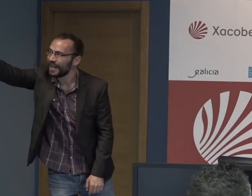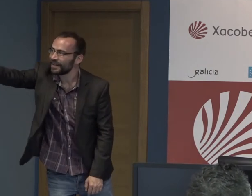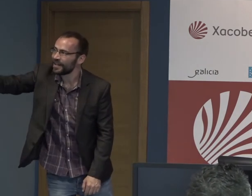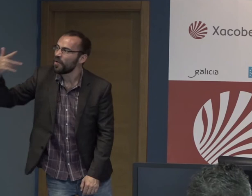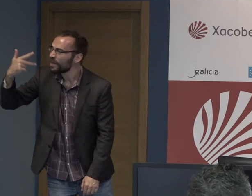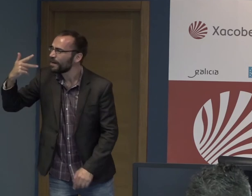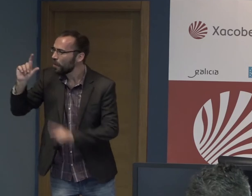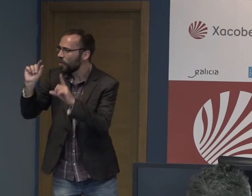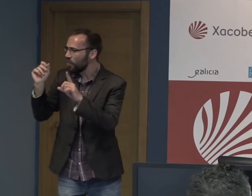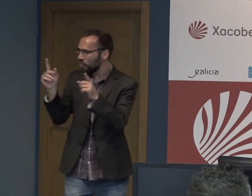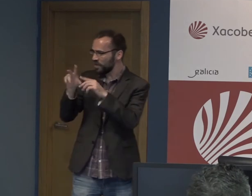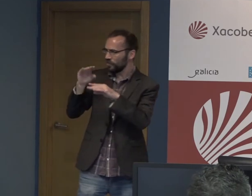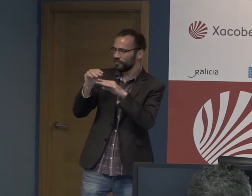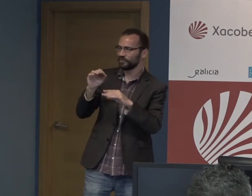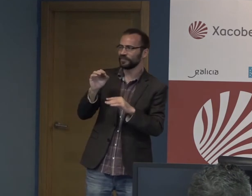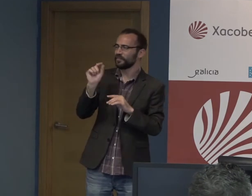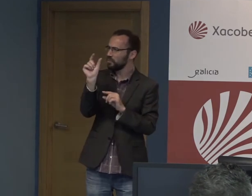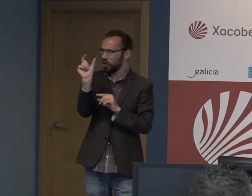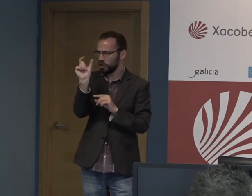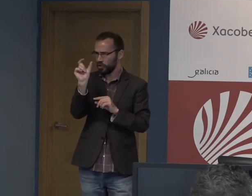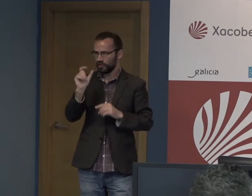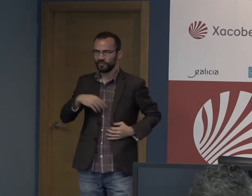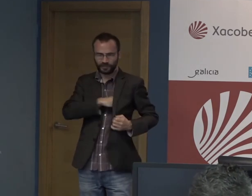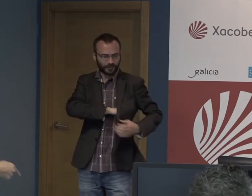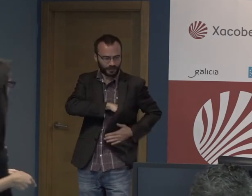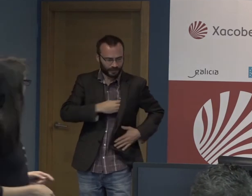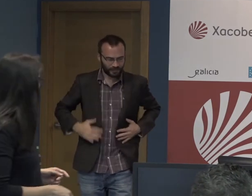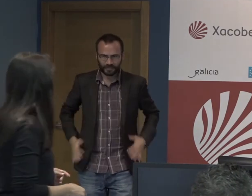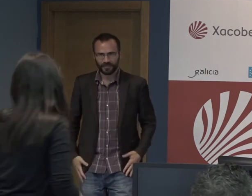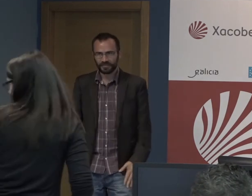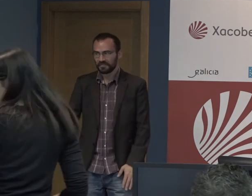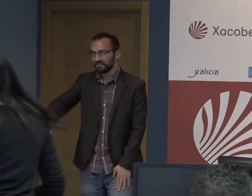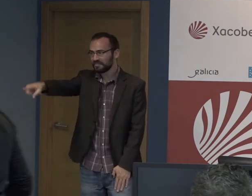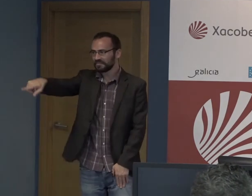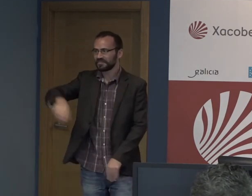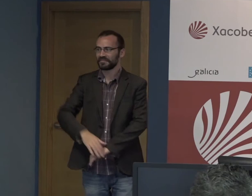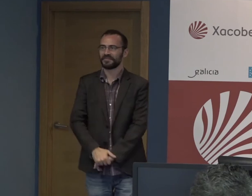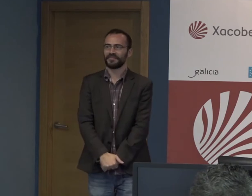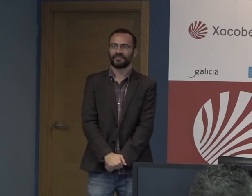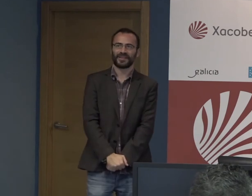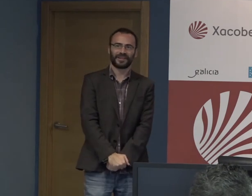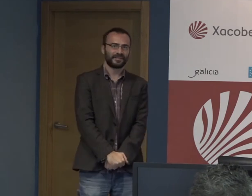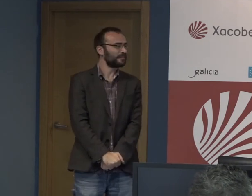¿Así, no? Sí. Muchas gracias, Enrique, muchas gracias, Serafín, María, todos.